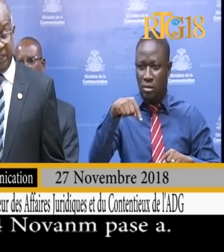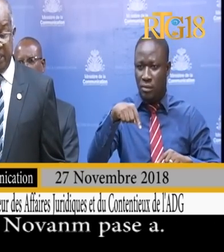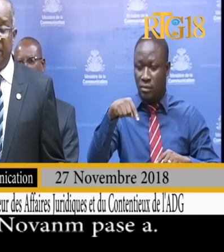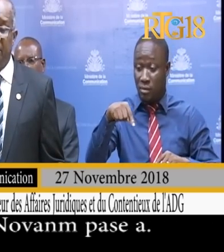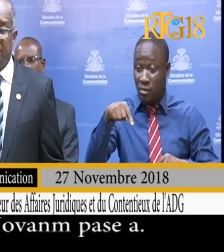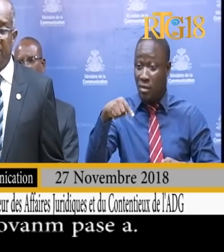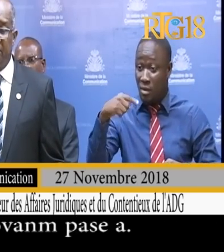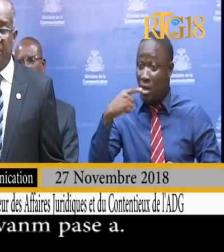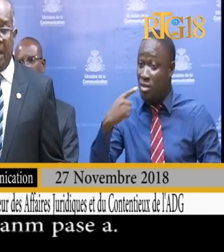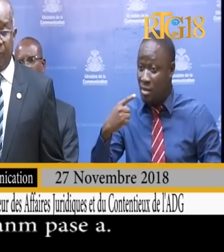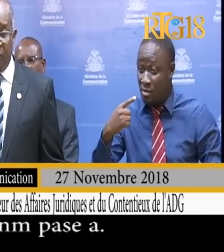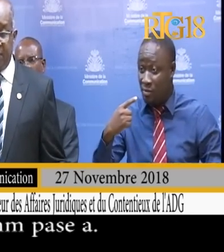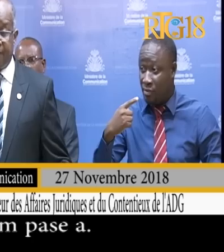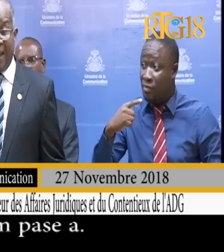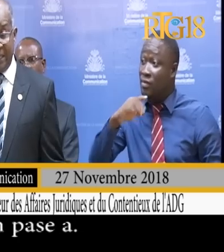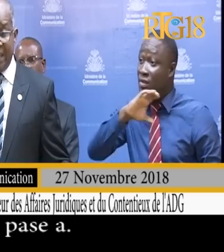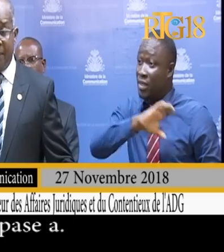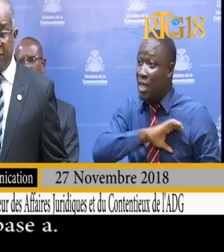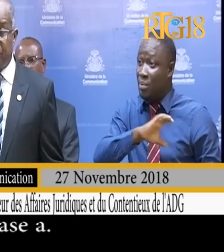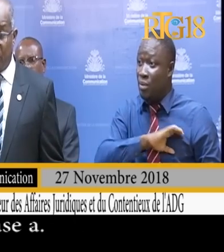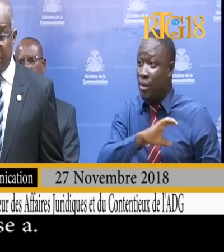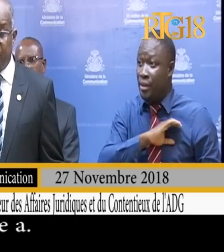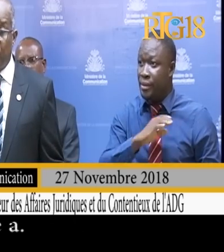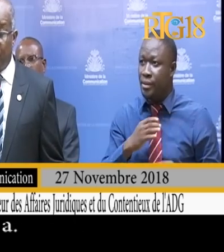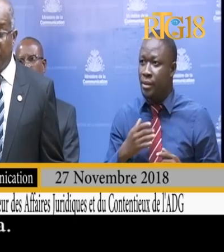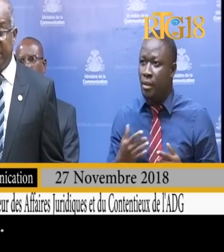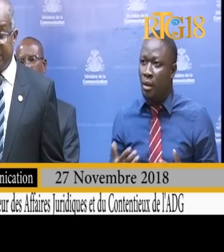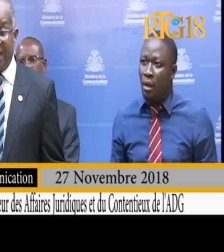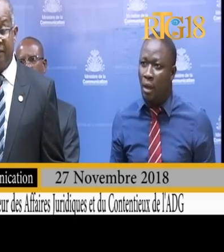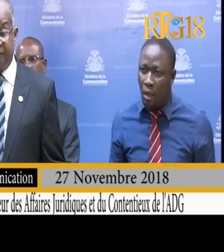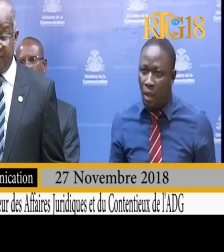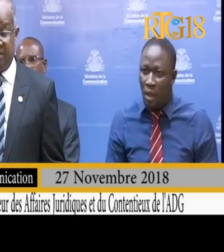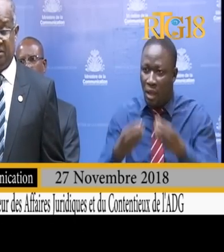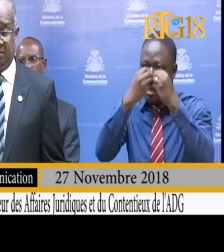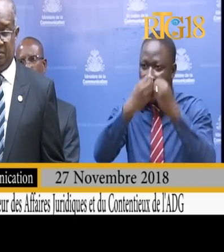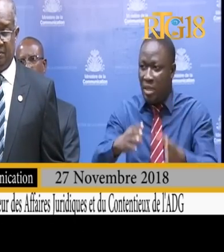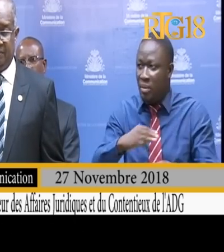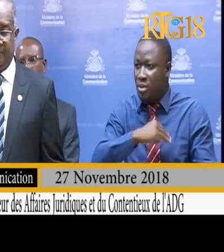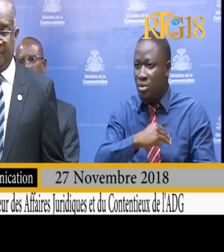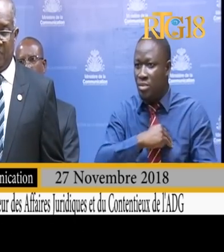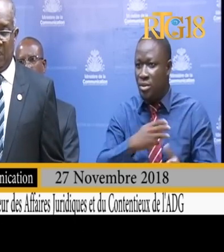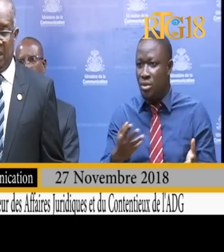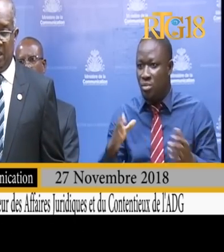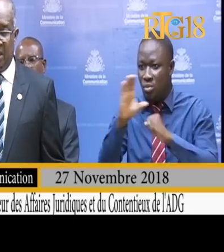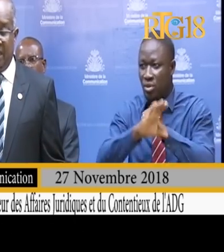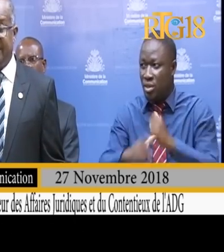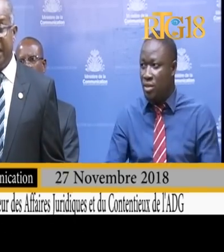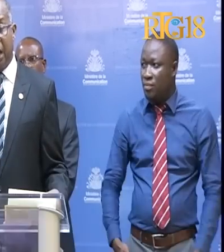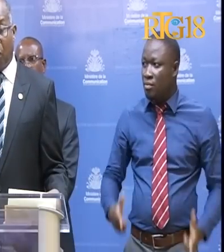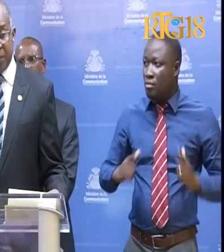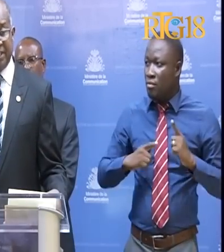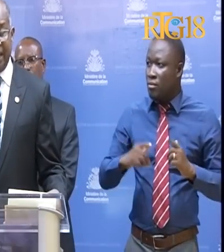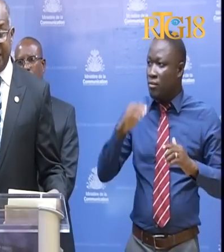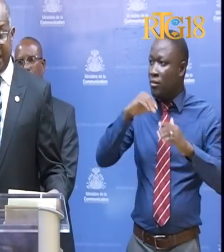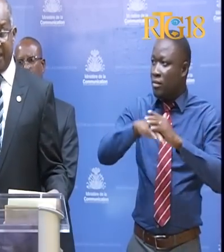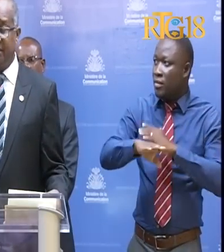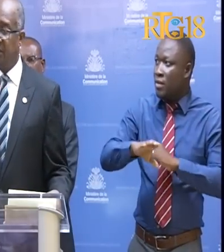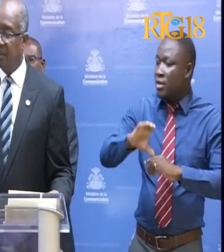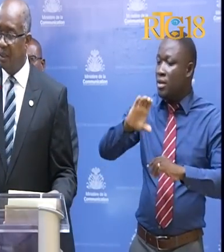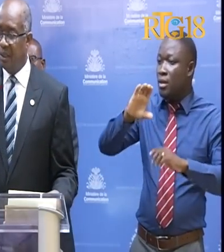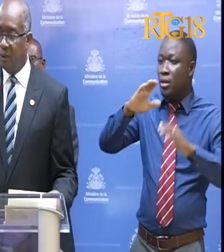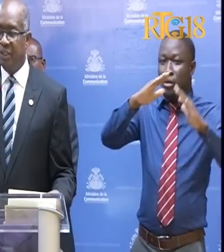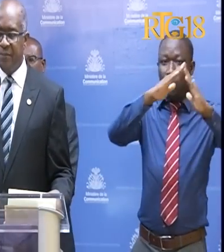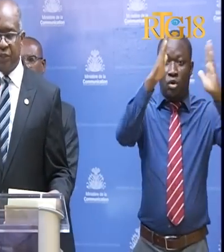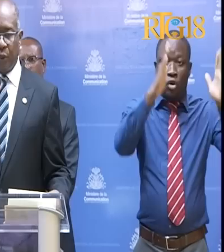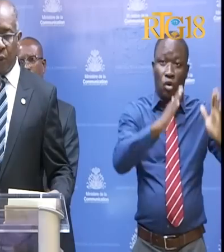ma bzili, la polis fayi a misyonni pou l'proteje la vi. Et se nan komisari a